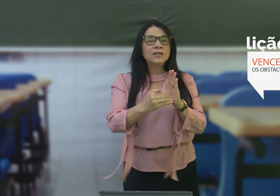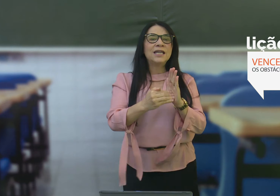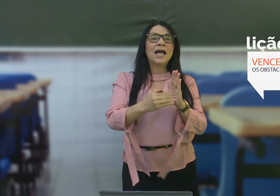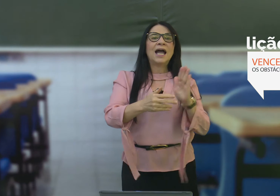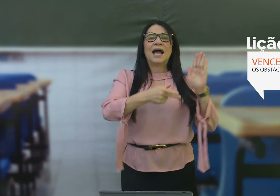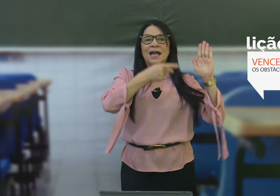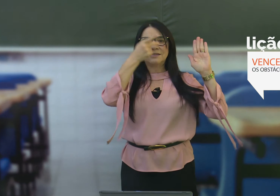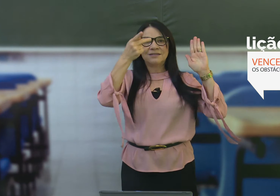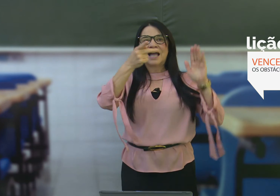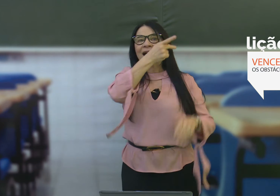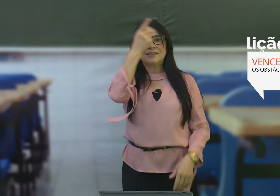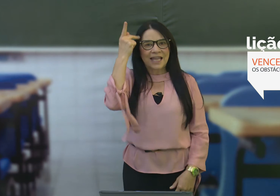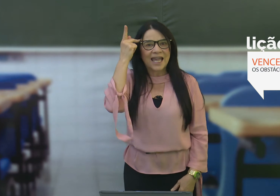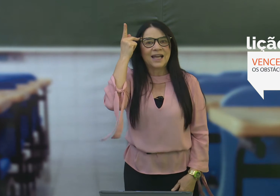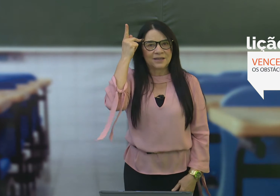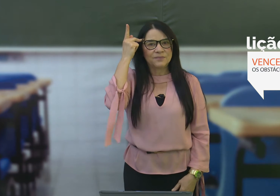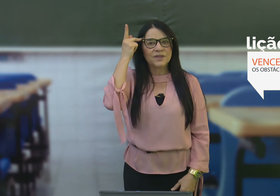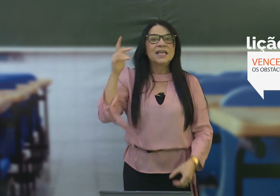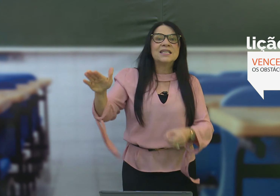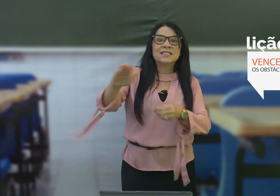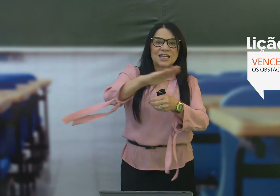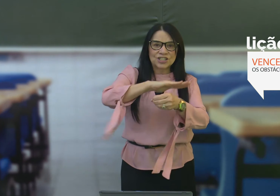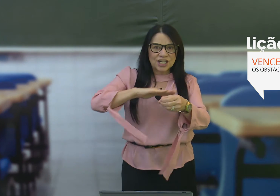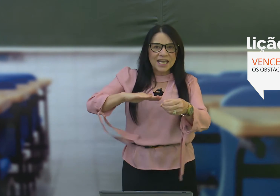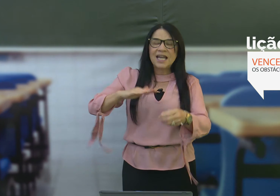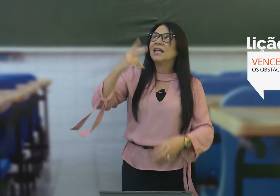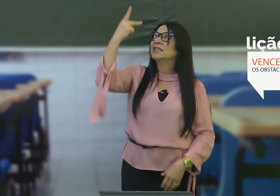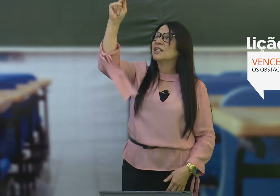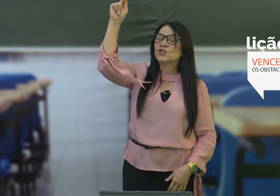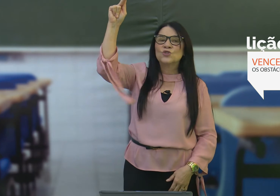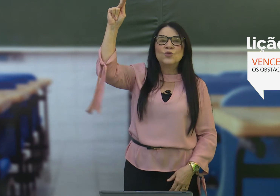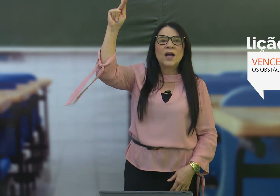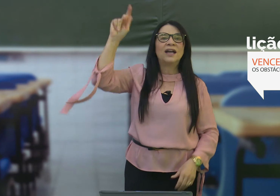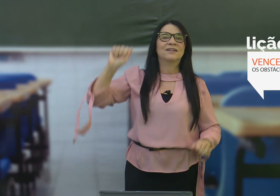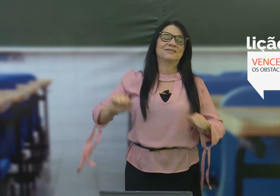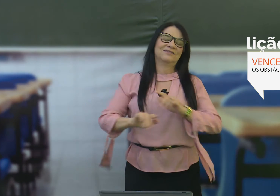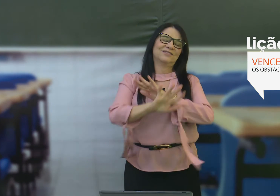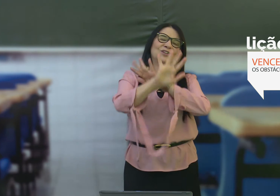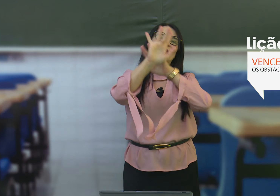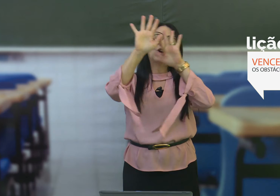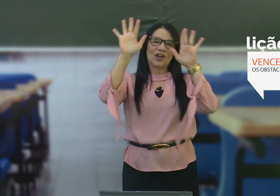Toda a terra está cheia da sua glória.